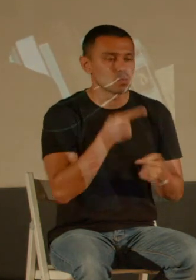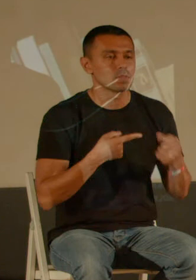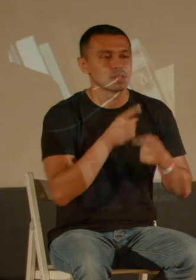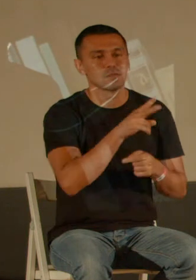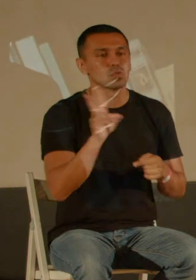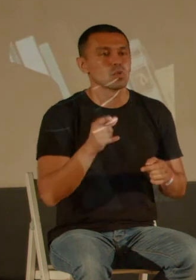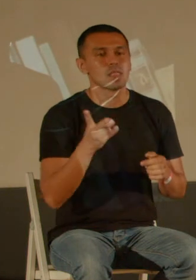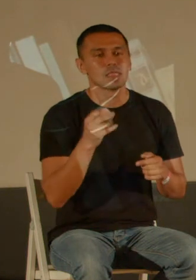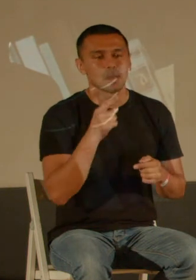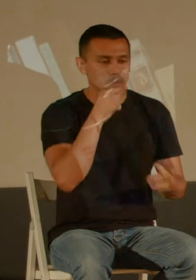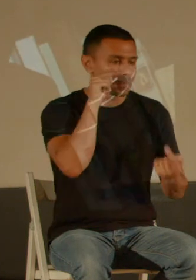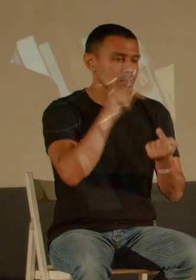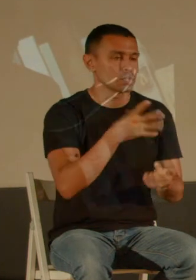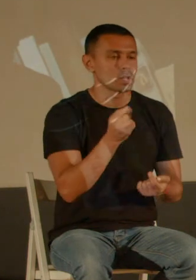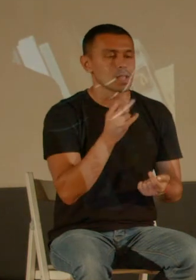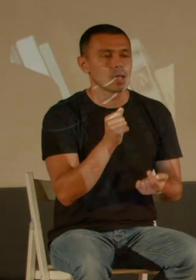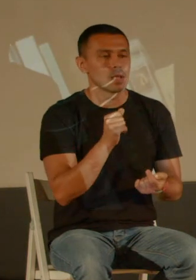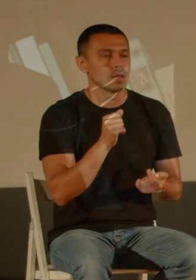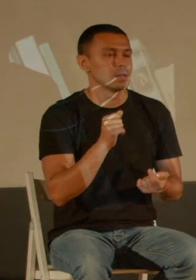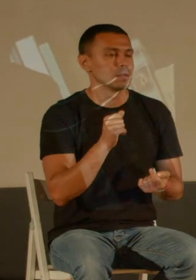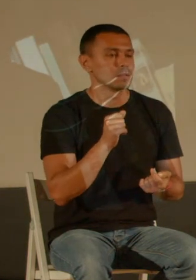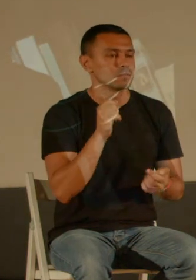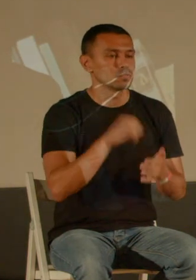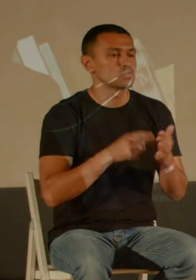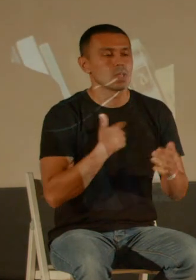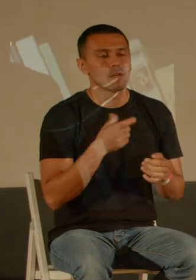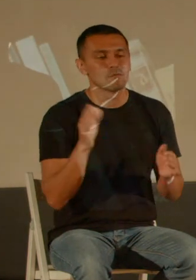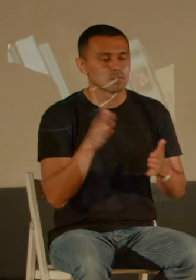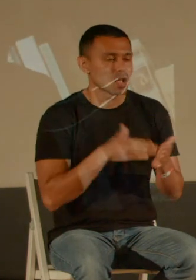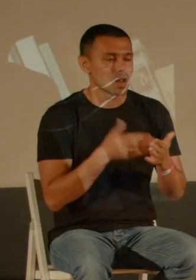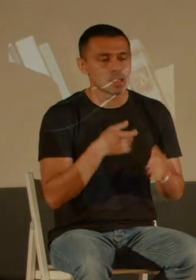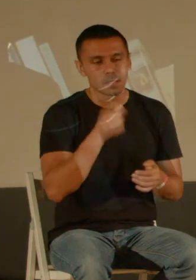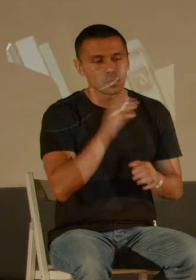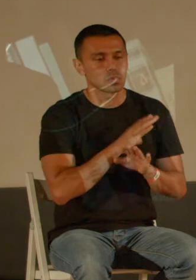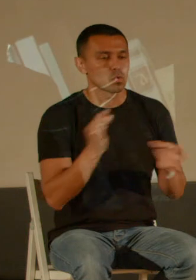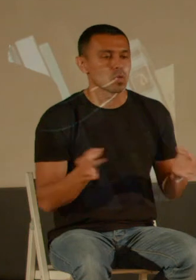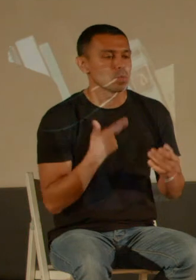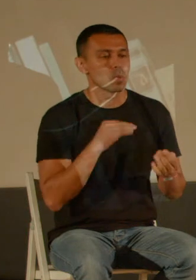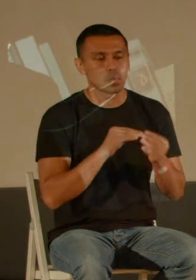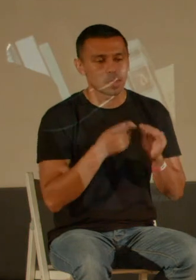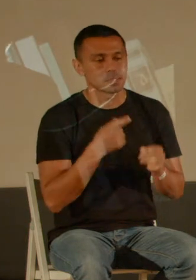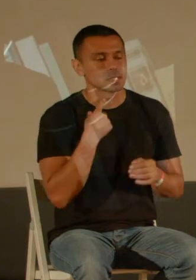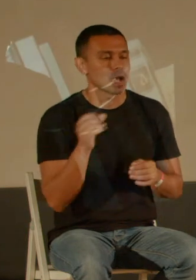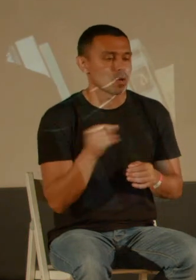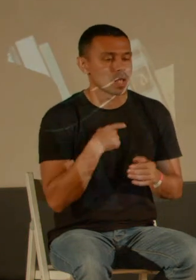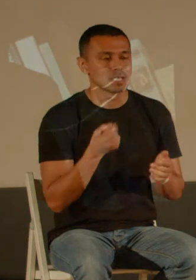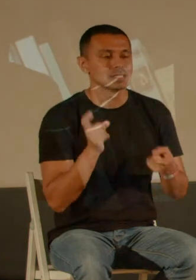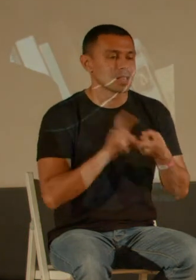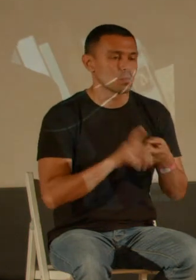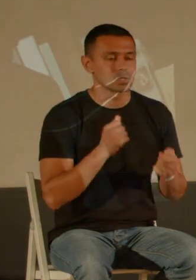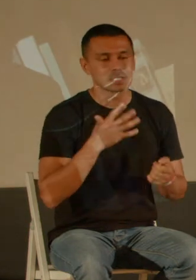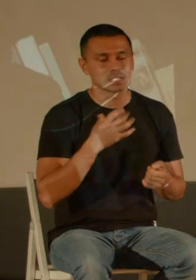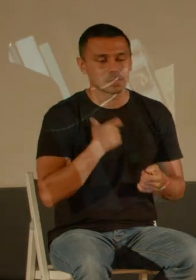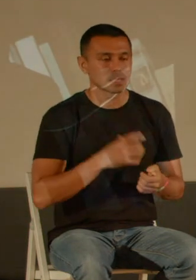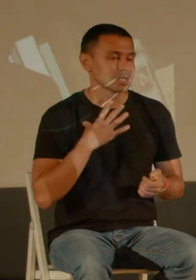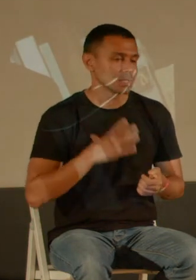ті всі, хто не підпадає ще на спектрі від того, що я взагалі не п'ю ніколи, і до того, що в мене проблеми з алкоголем, я там залежна, мушу себе